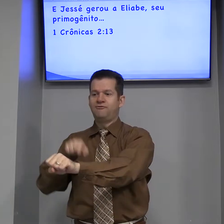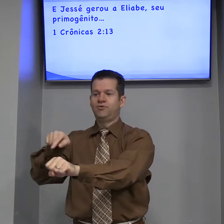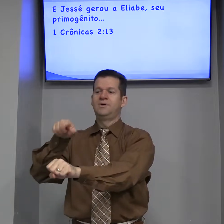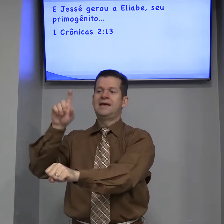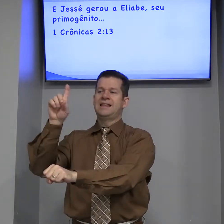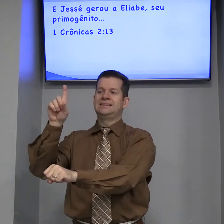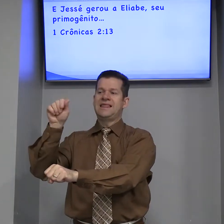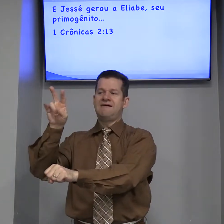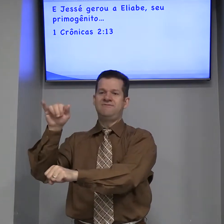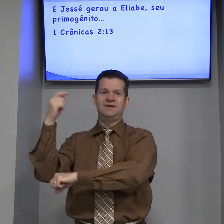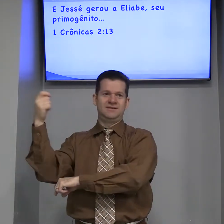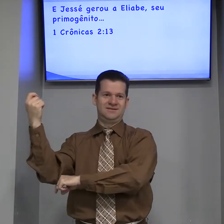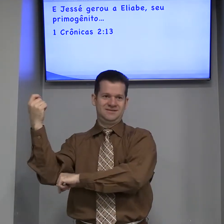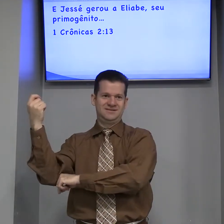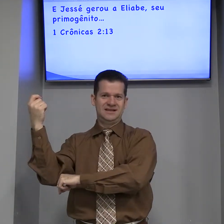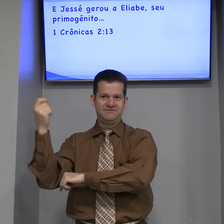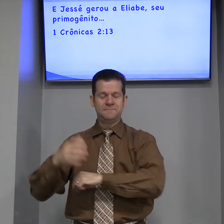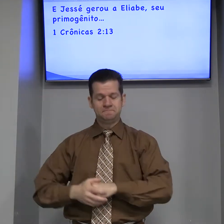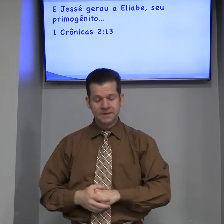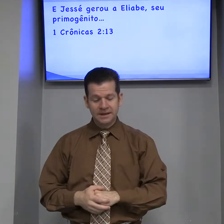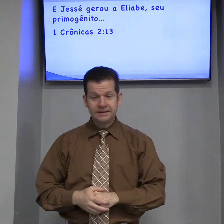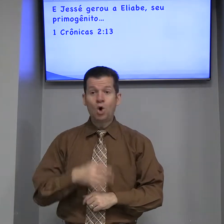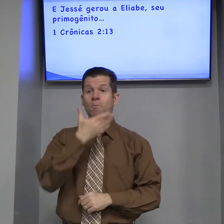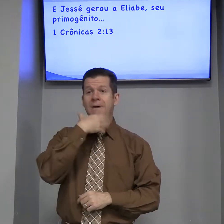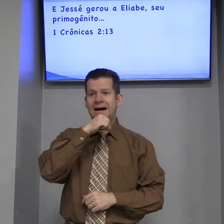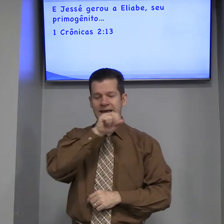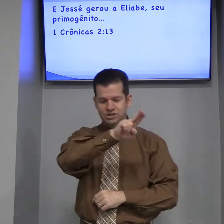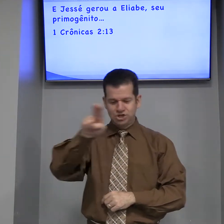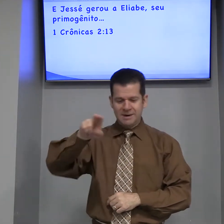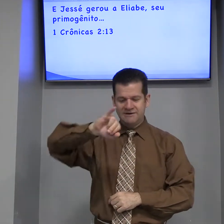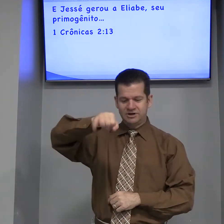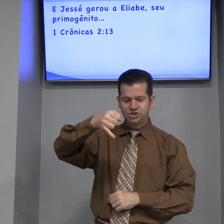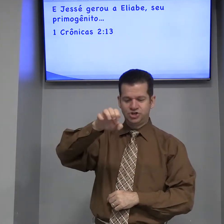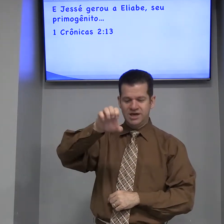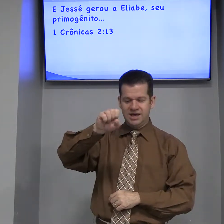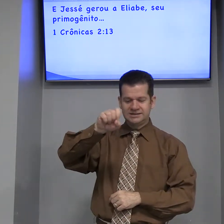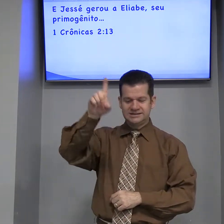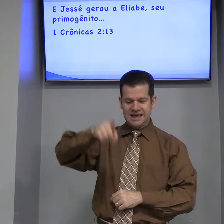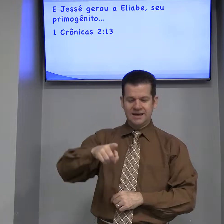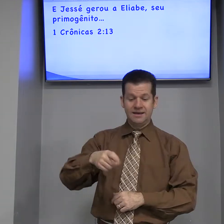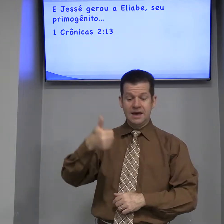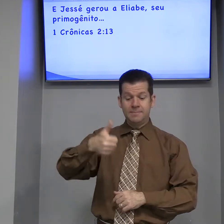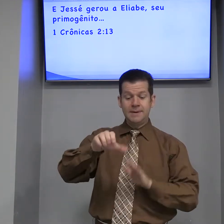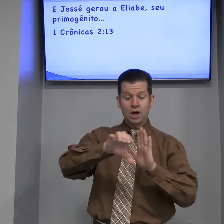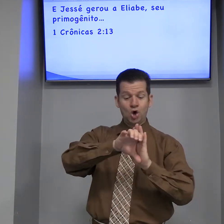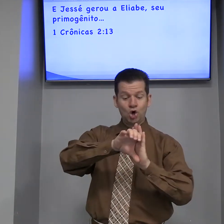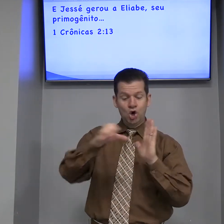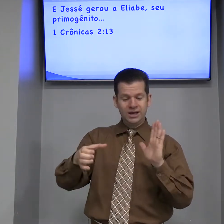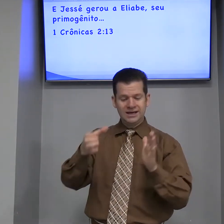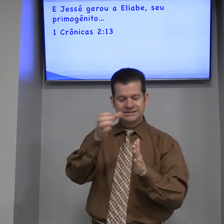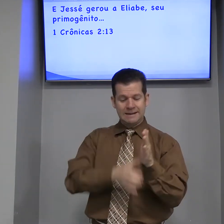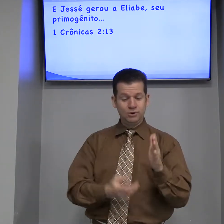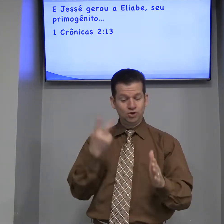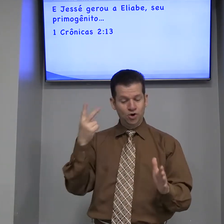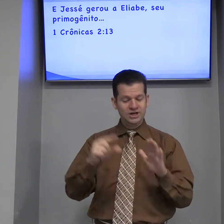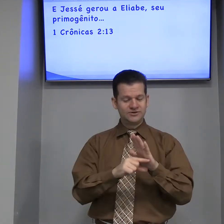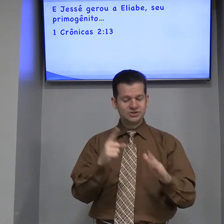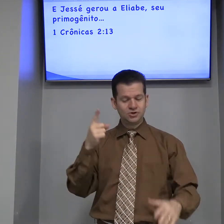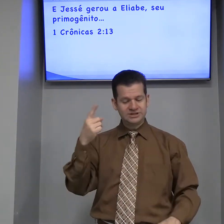8º, Davi. Davi. Então o pai se chamava Jessé. 1 Crônicas, capítulo 2, versículo